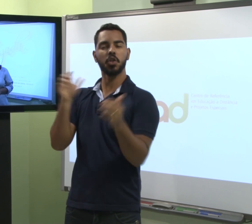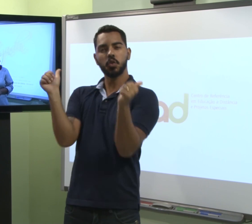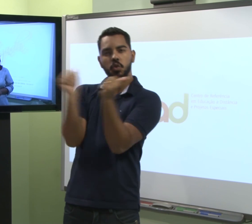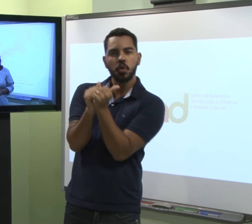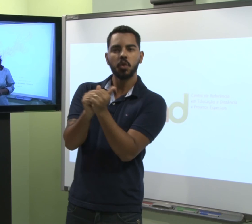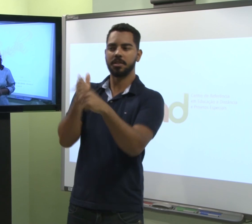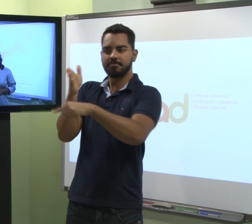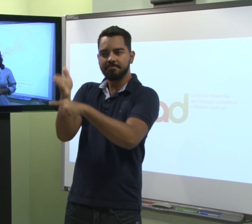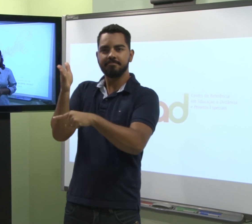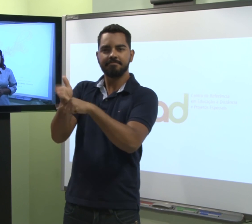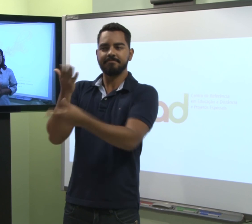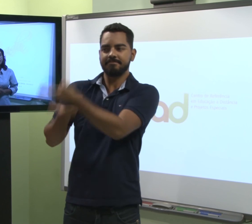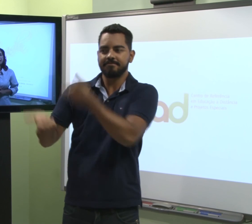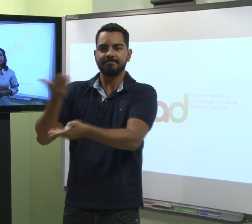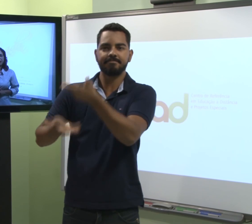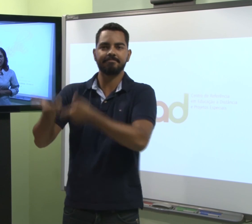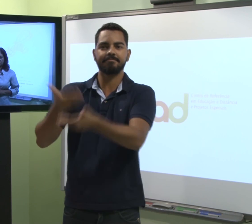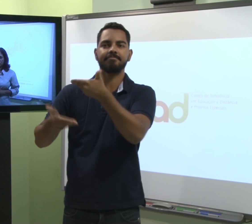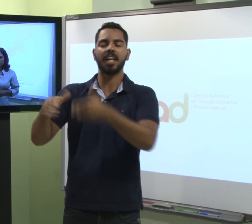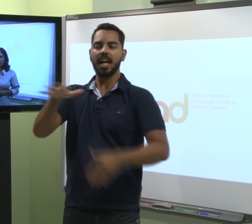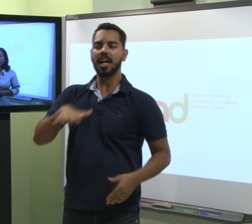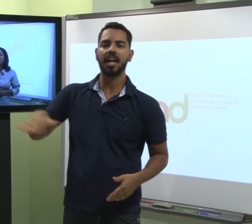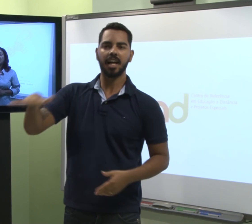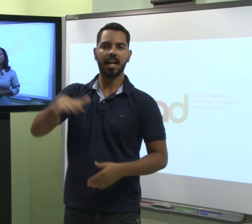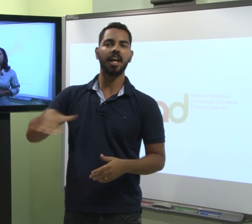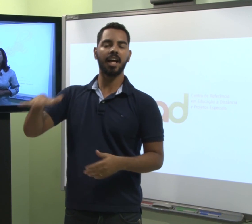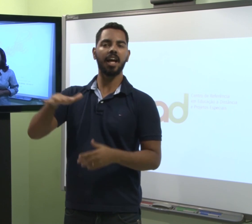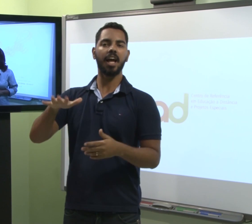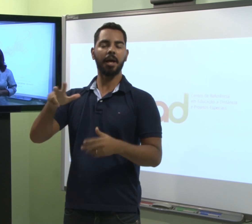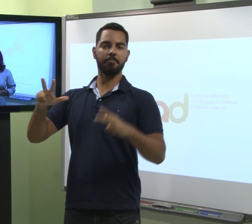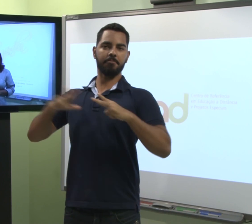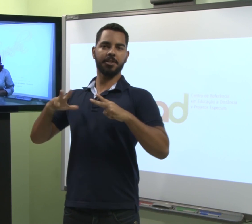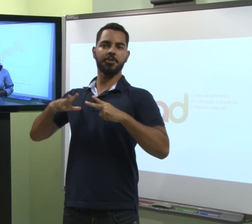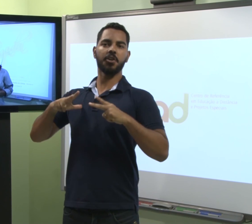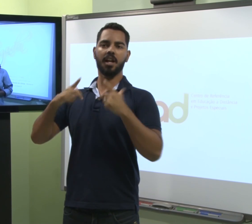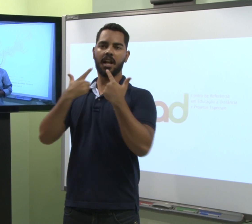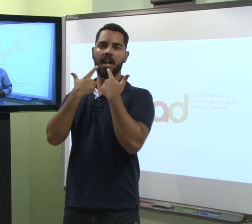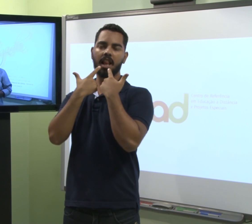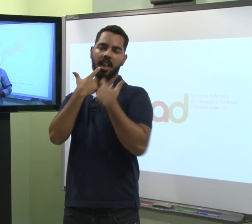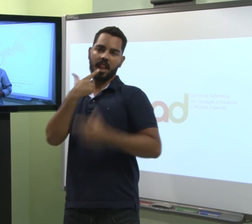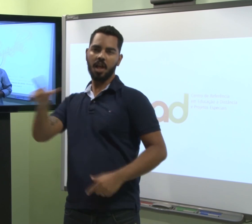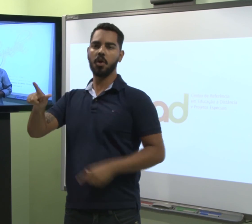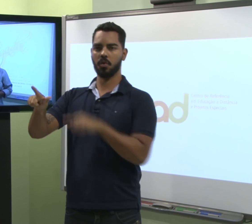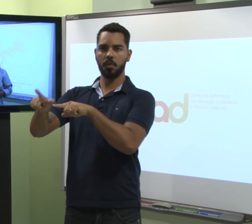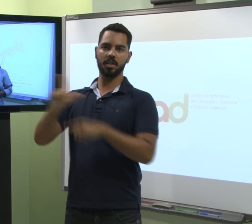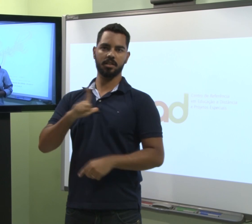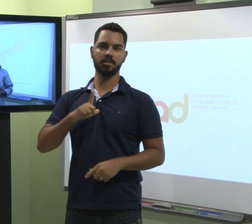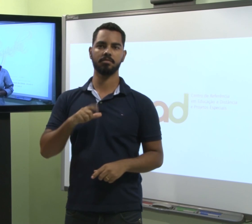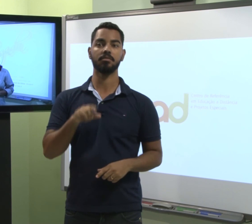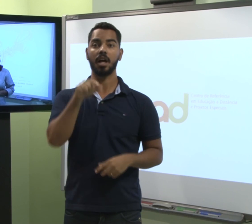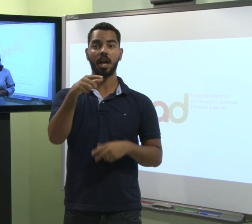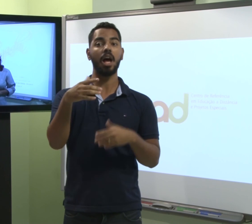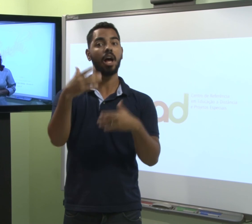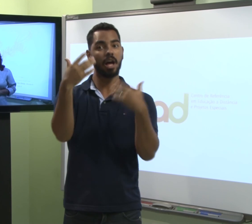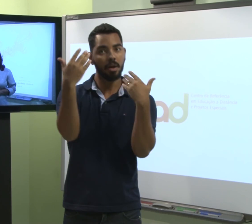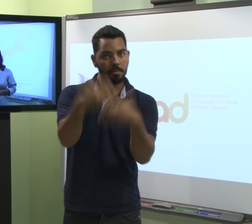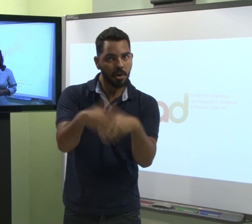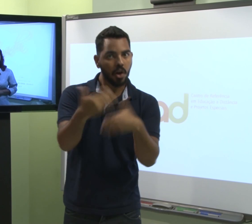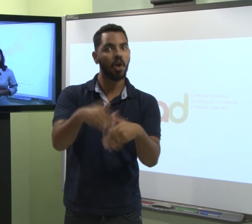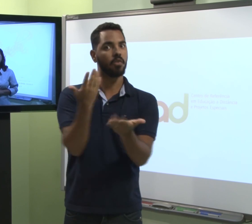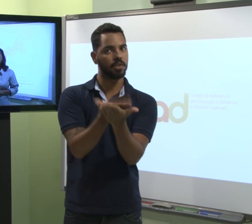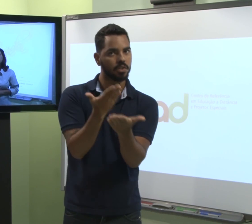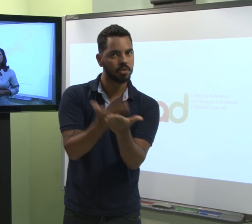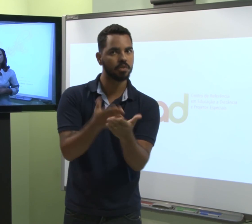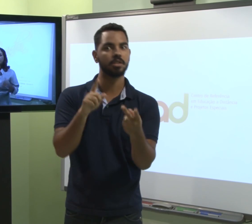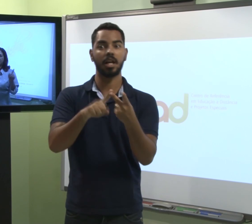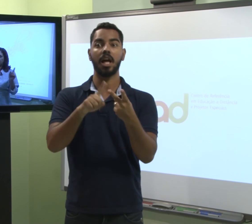língua oferece. Estudem para as avaliações, não percam os prazos de suas atividades. E o mais importante, participe